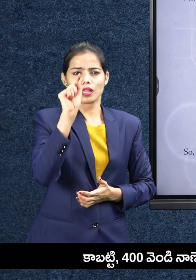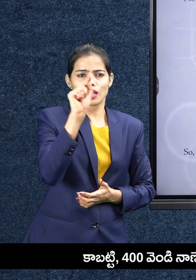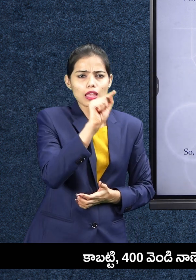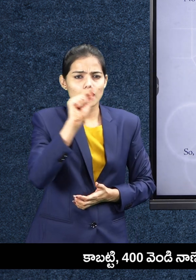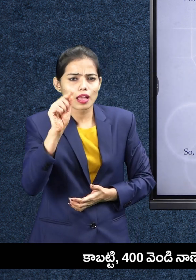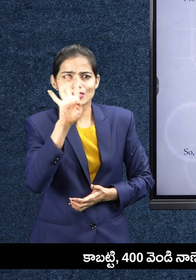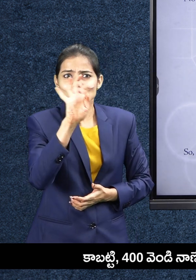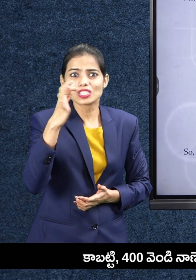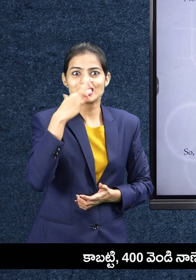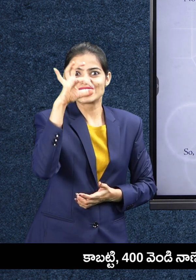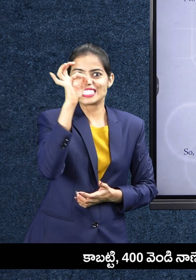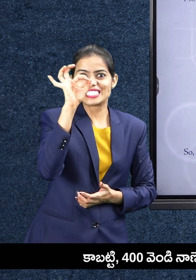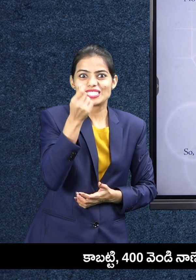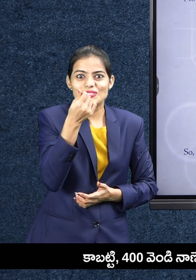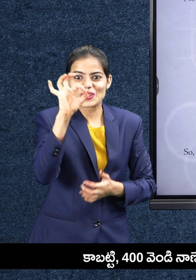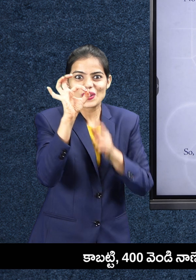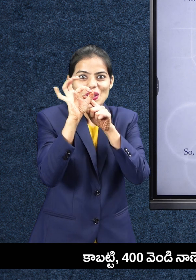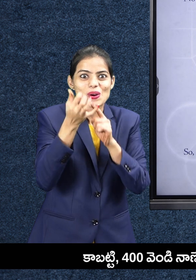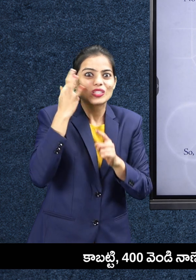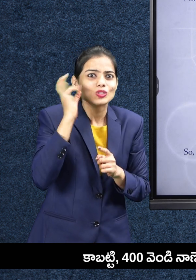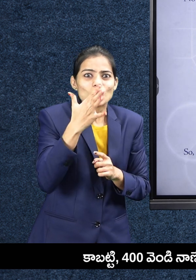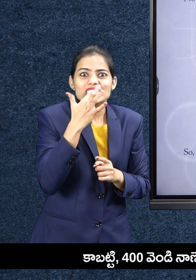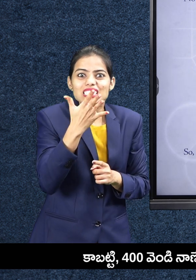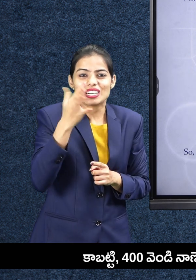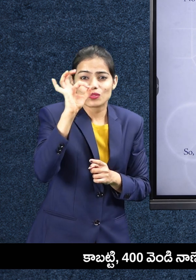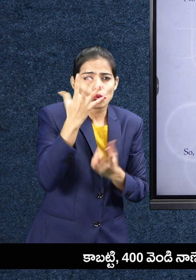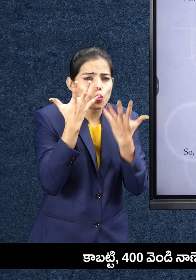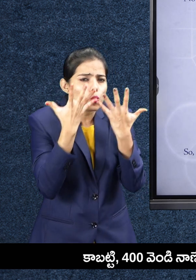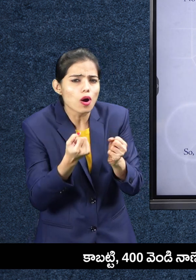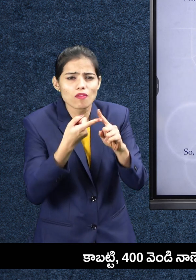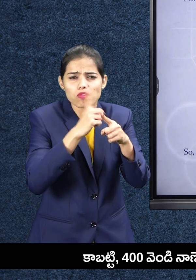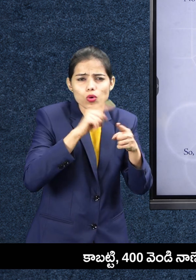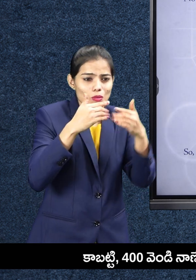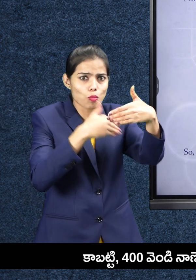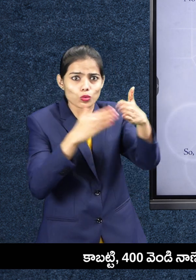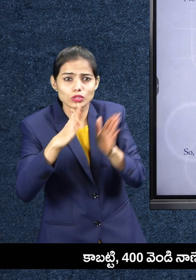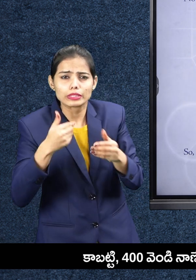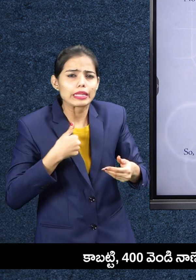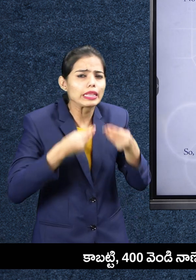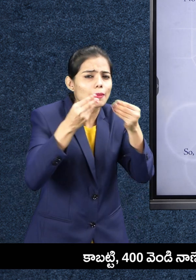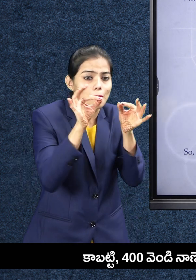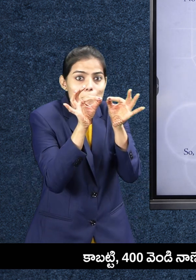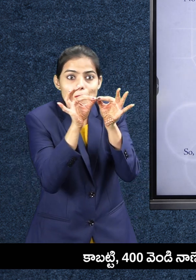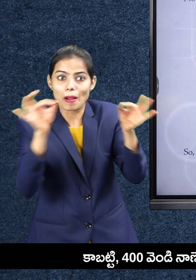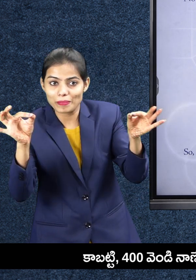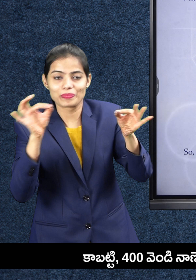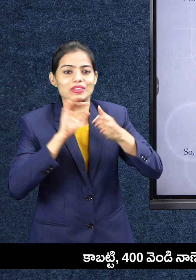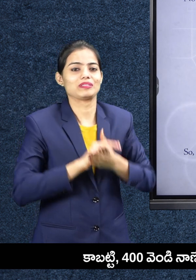కాబట్టి 400 వెండి నాణాలతో ఇచ్చిన క్యూబాయిడ్ని రూపొందించడానికి సరిపోతాయి.